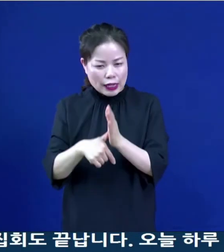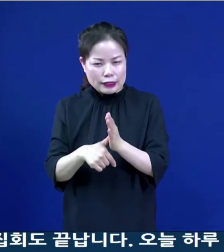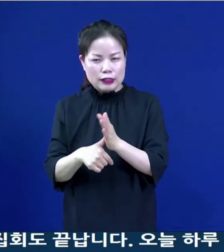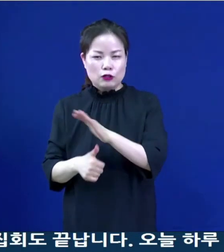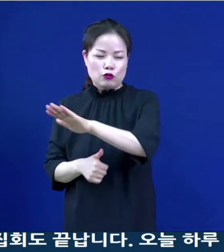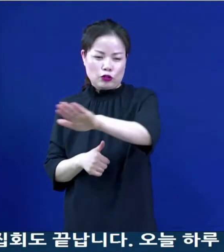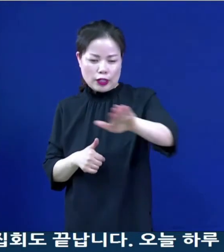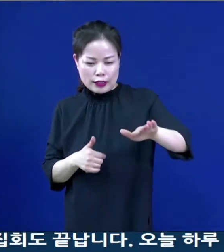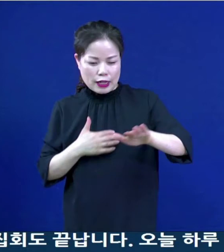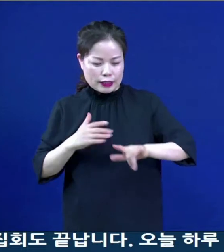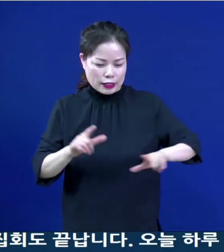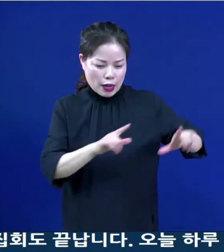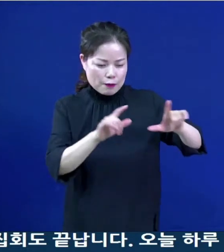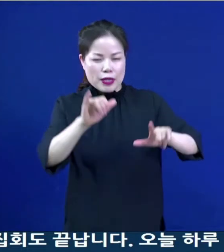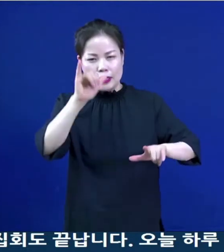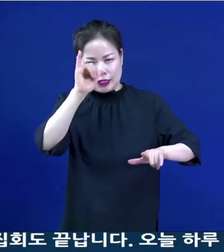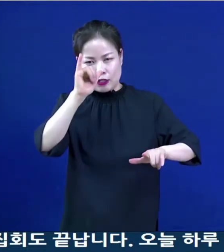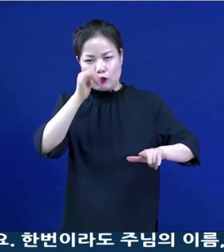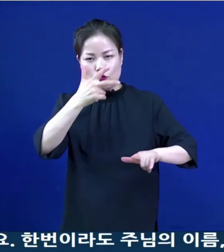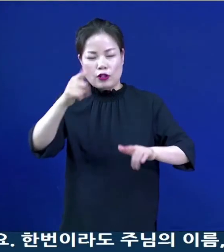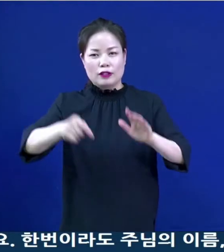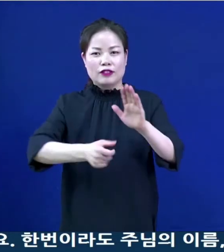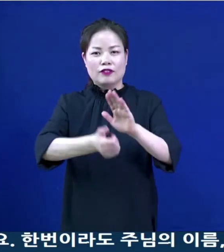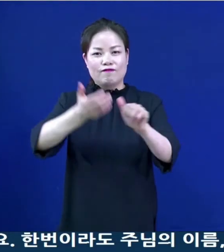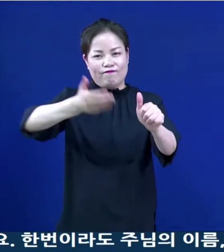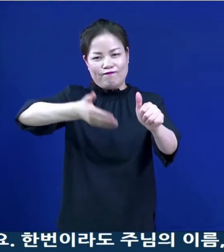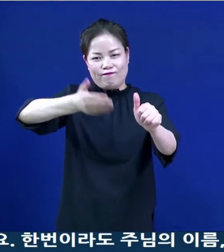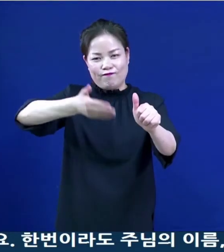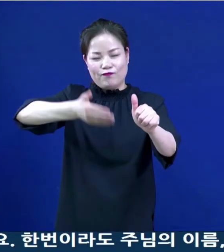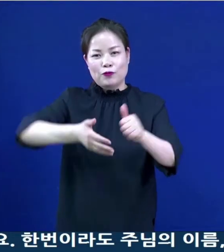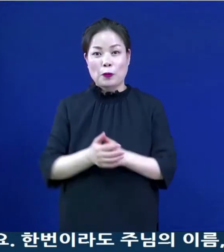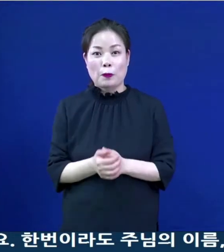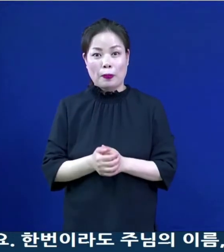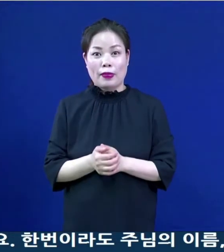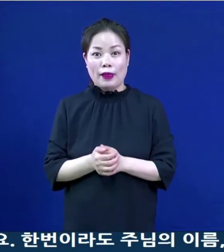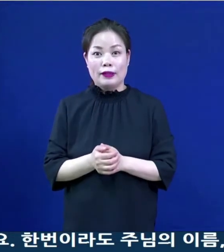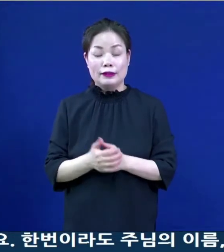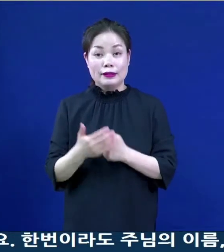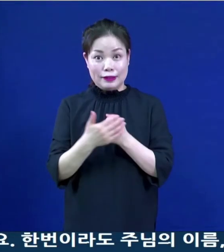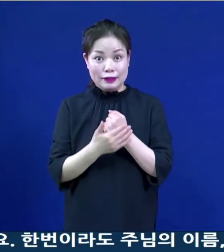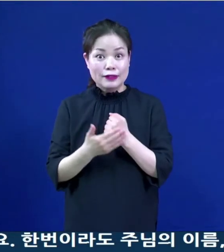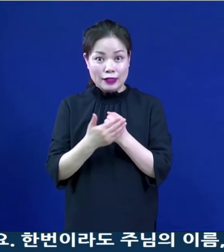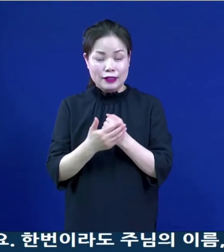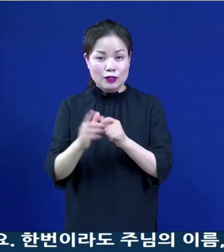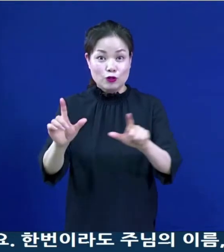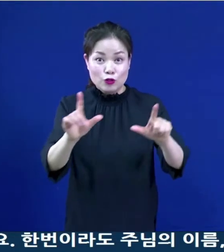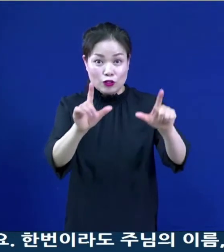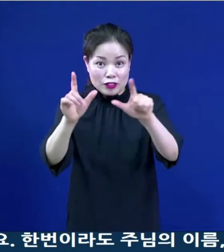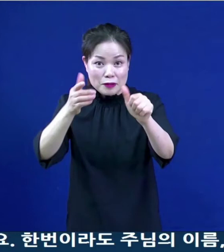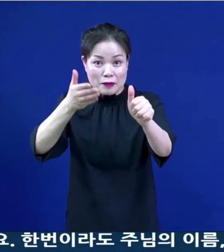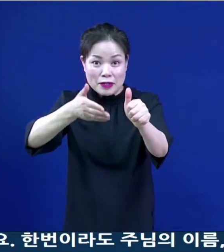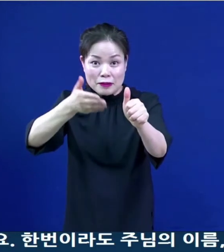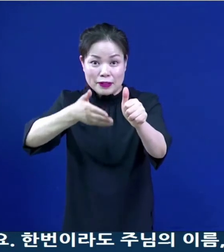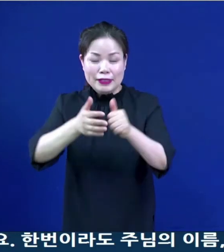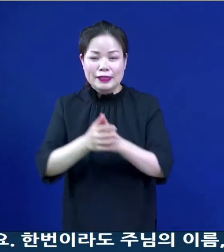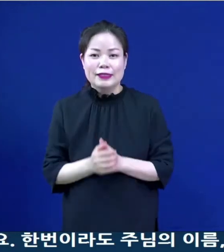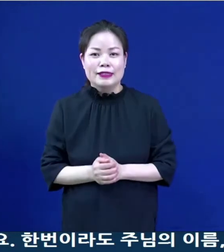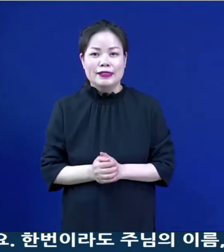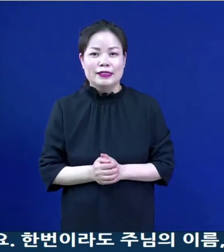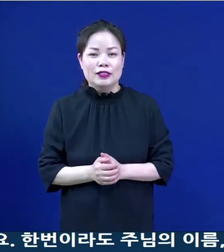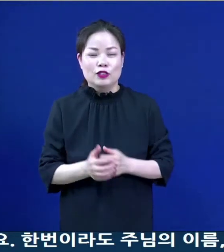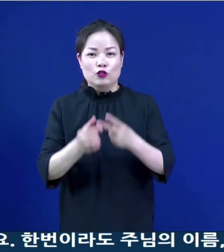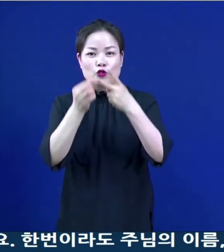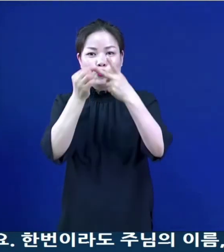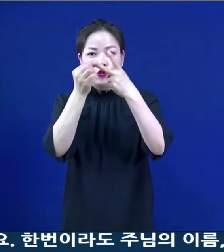삶에 일어나기를 주 안에서 부탁드립니다. 여러분, 이 은혜를 꼭 누리시기를 바랍니다.